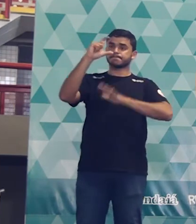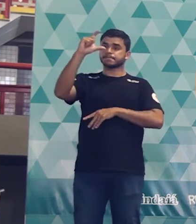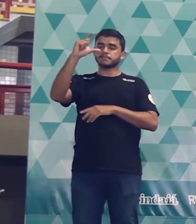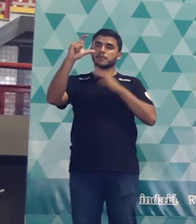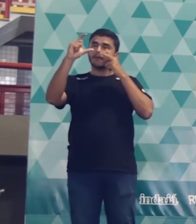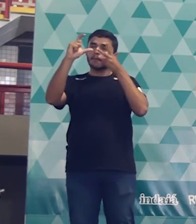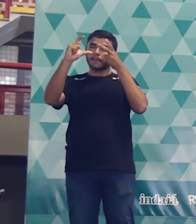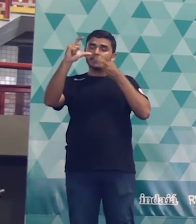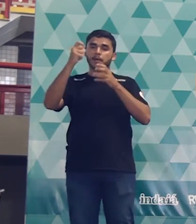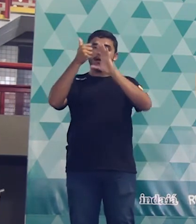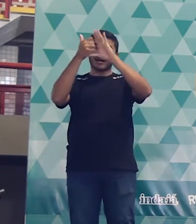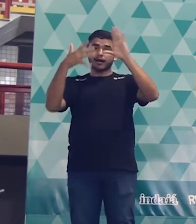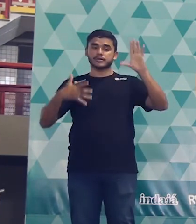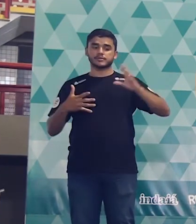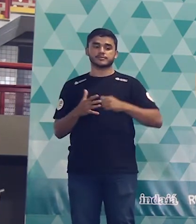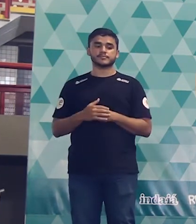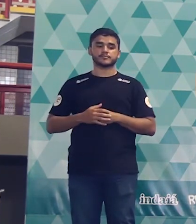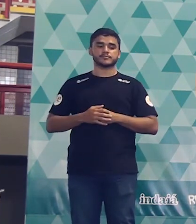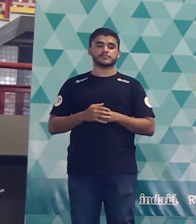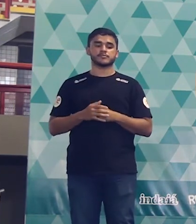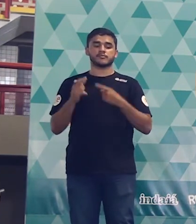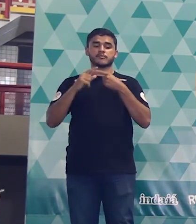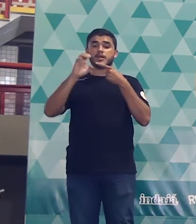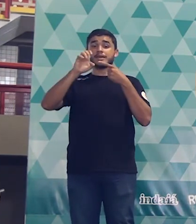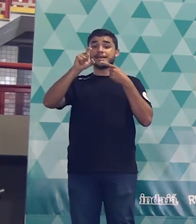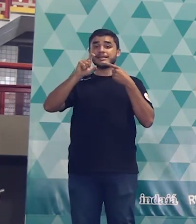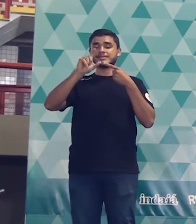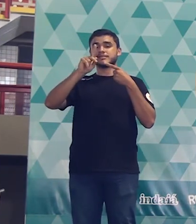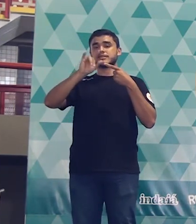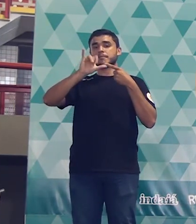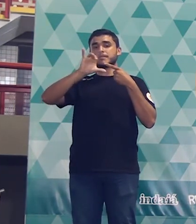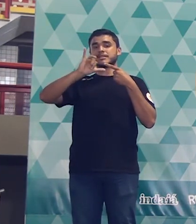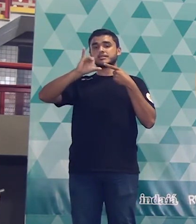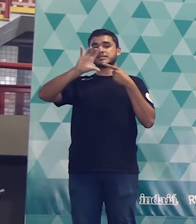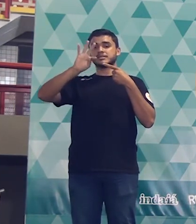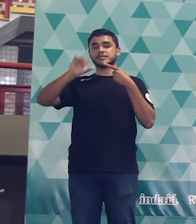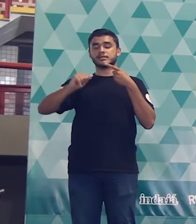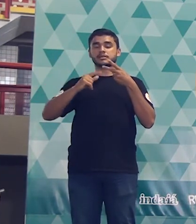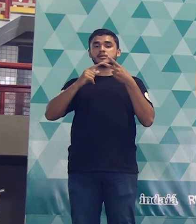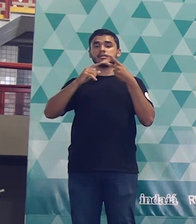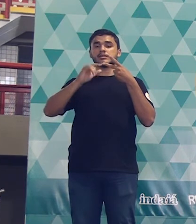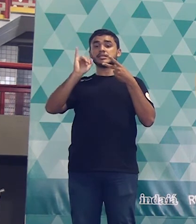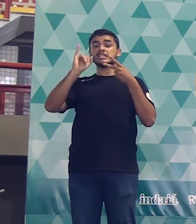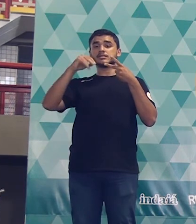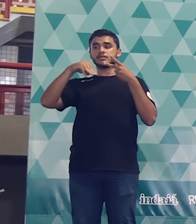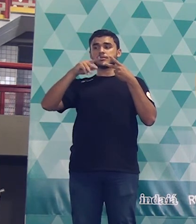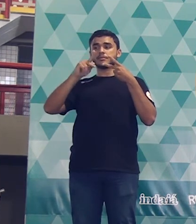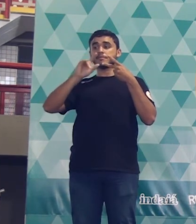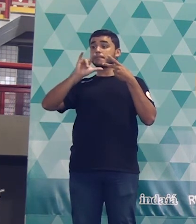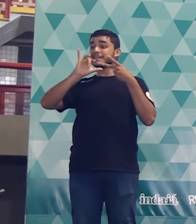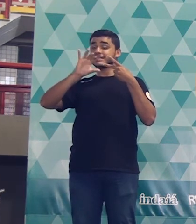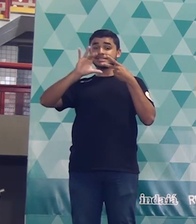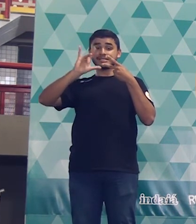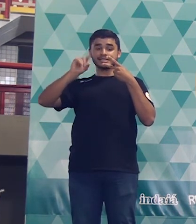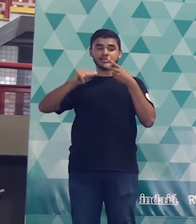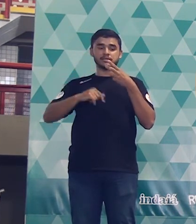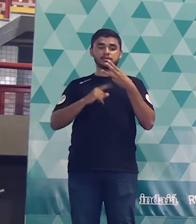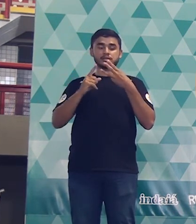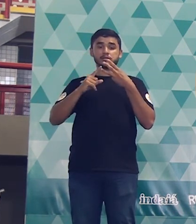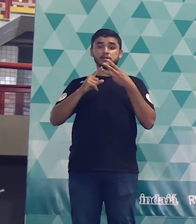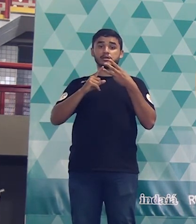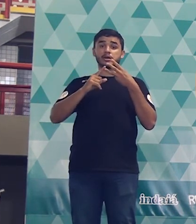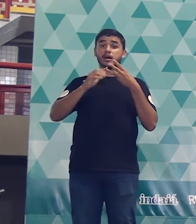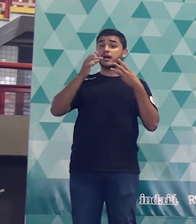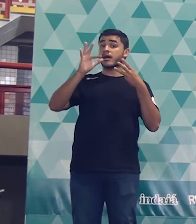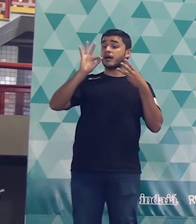explícitas, implícitas, identificação do tema de um texto e separar fatos de opinião